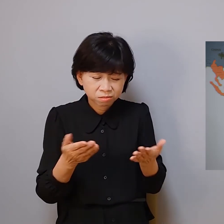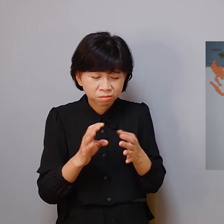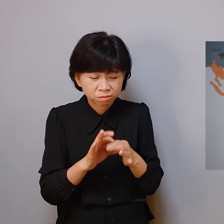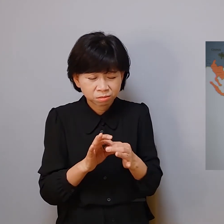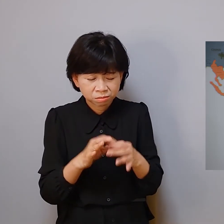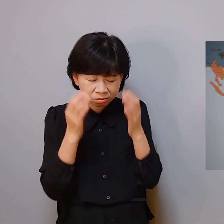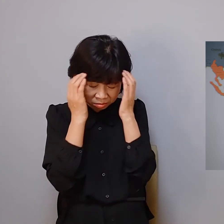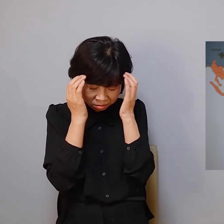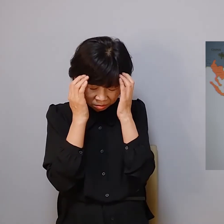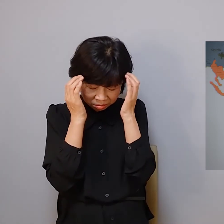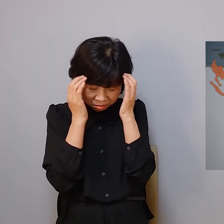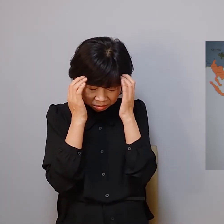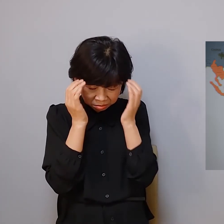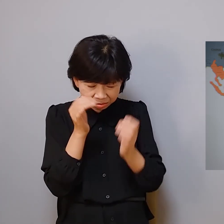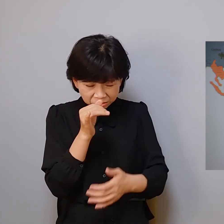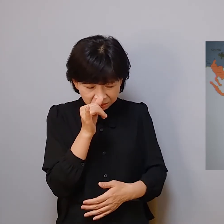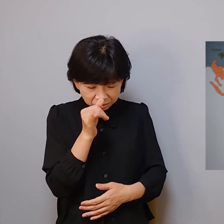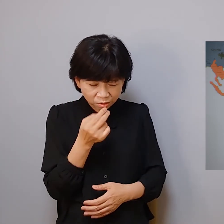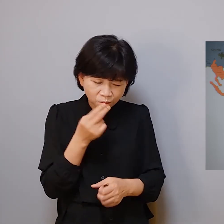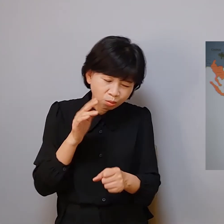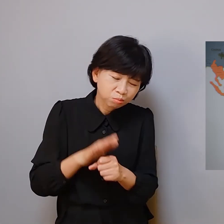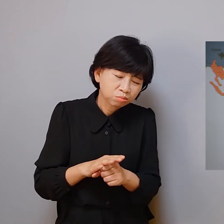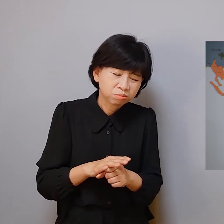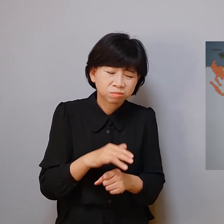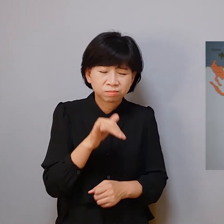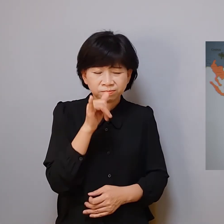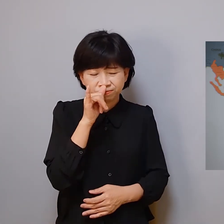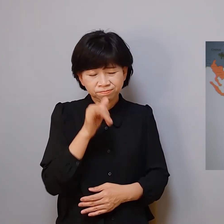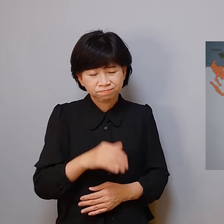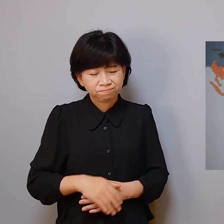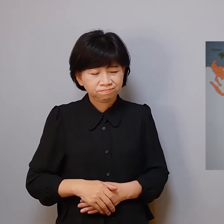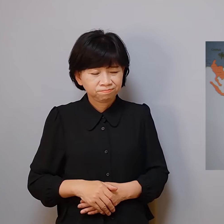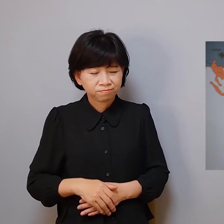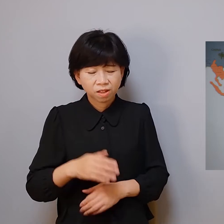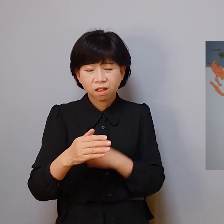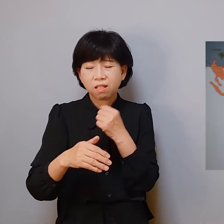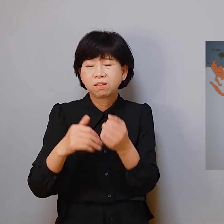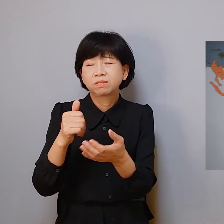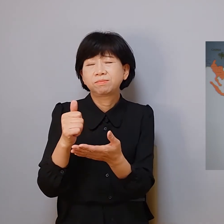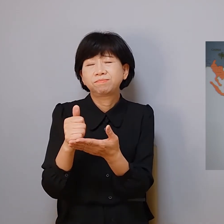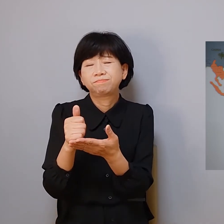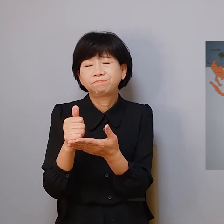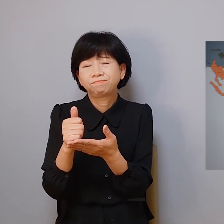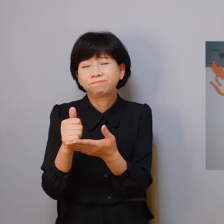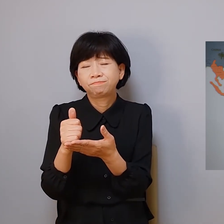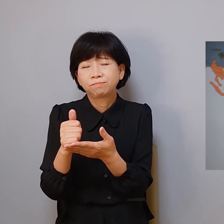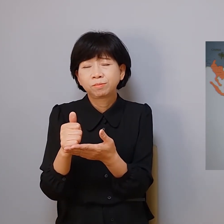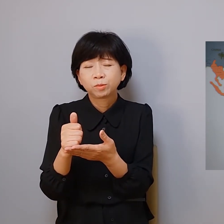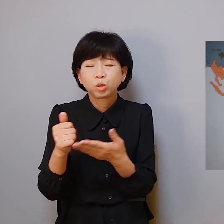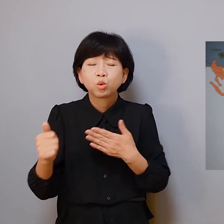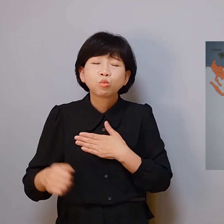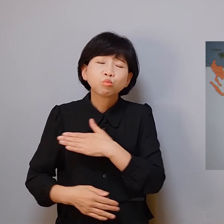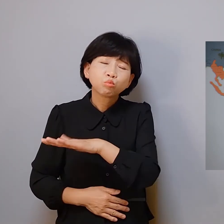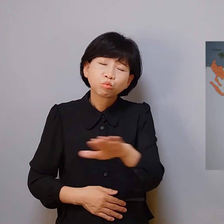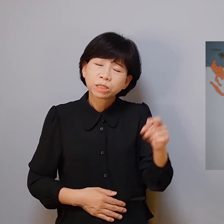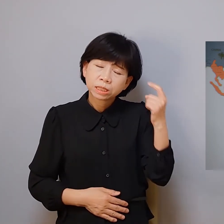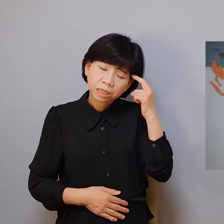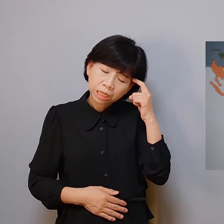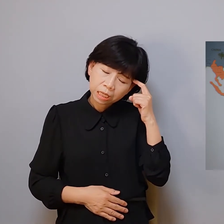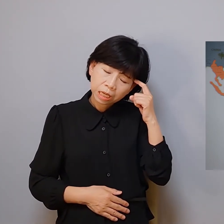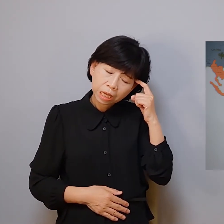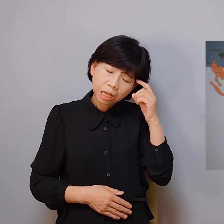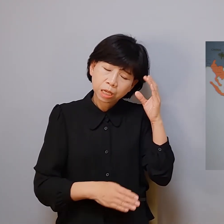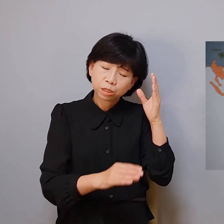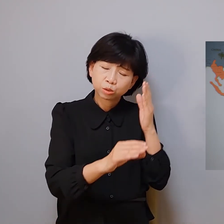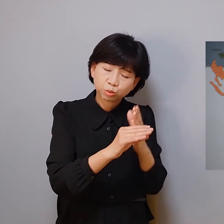참 고통을 당하고 있어 억울하기도 합니다. 그러나 하나님, 우리 생각, 우리